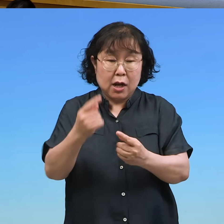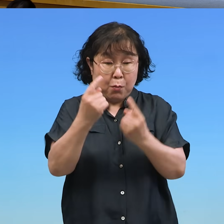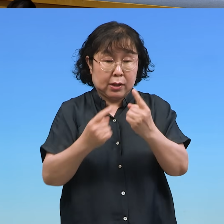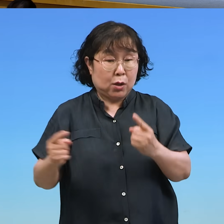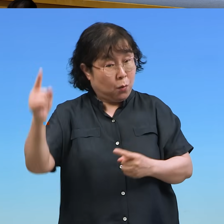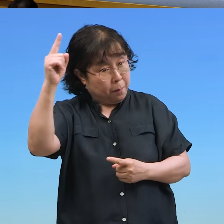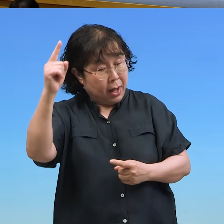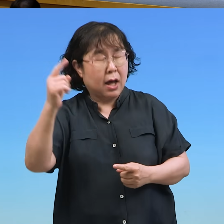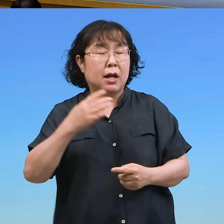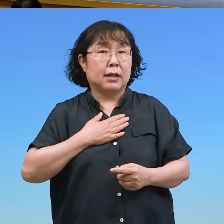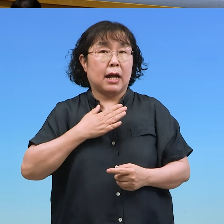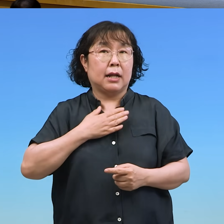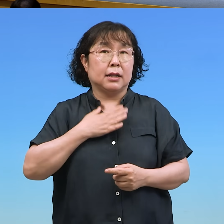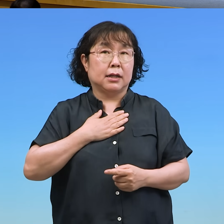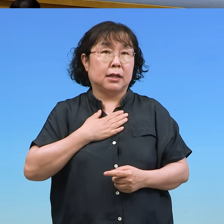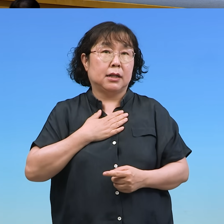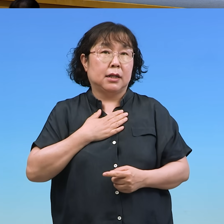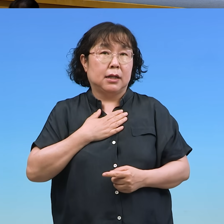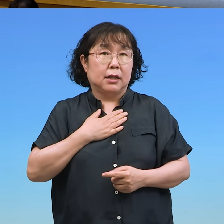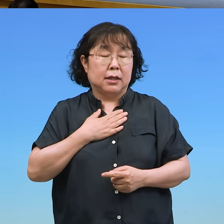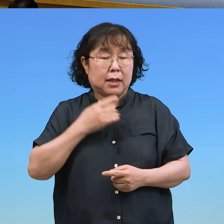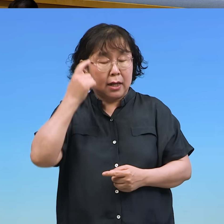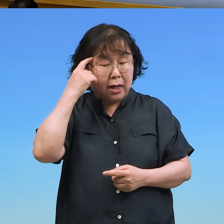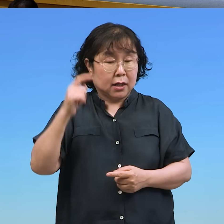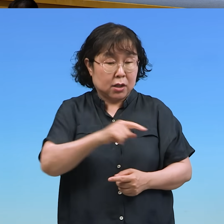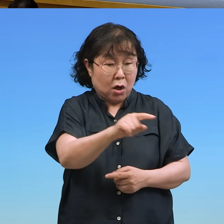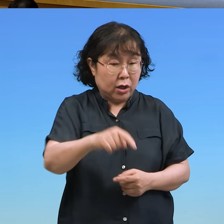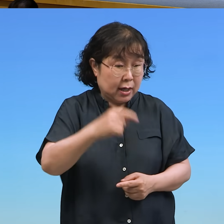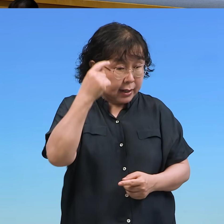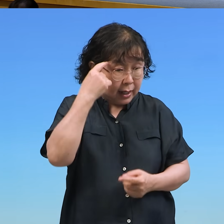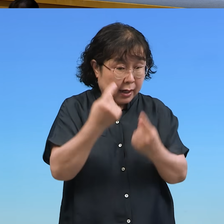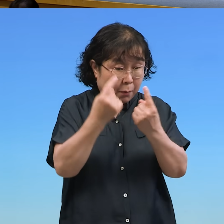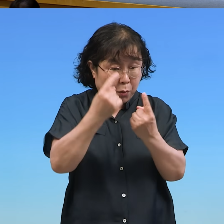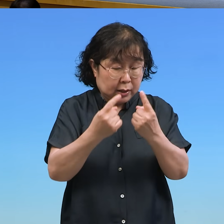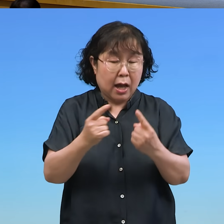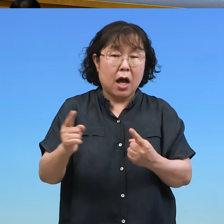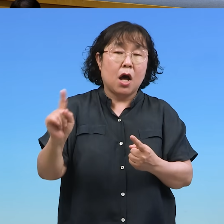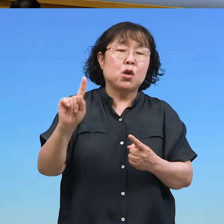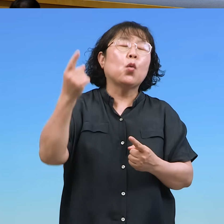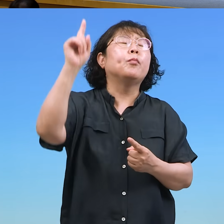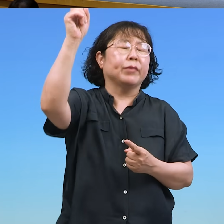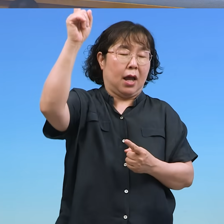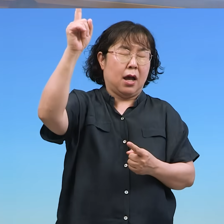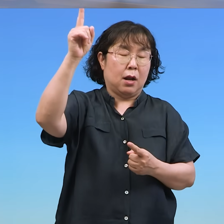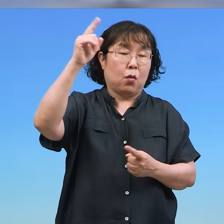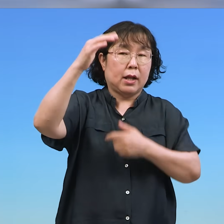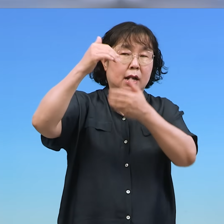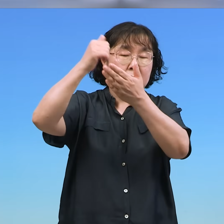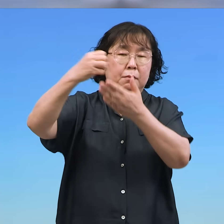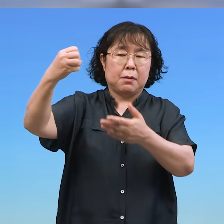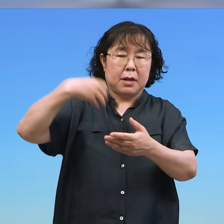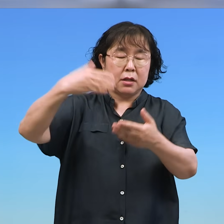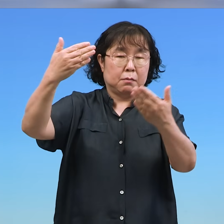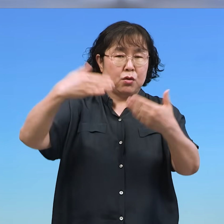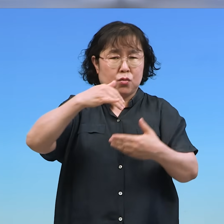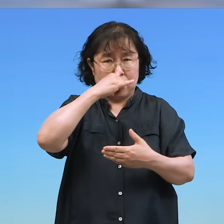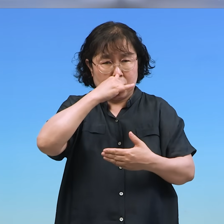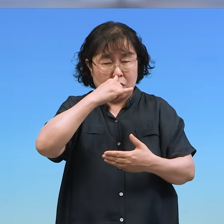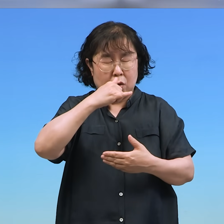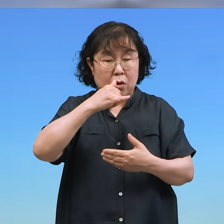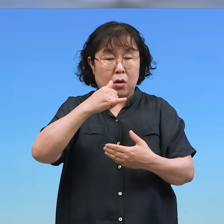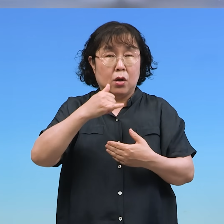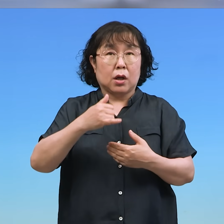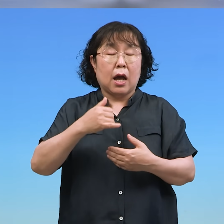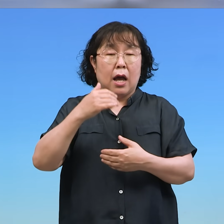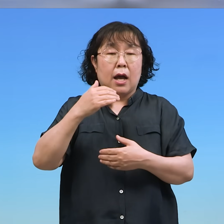생각보다 높음이니라. 왜 묵상해야 하는지 아시겠죠? 왜 기도해야 되는지 아시겠죠? 하나님의 생각과 우리 생각의